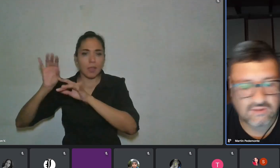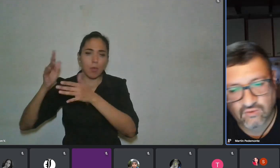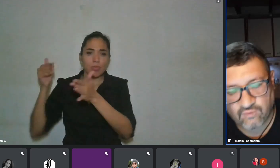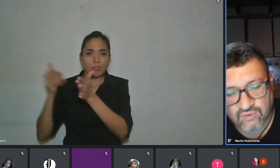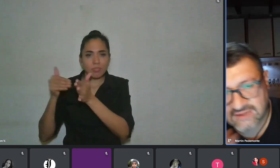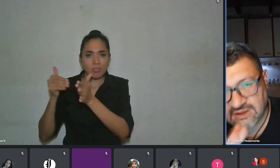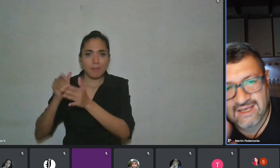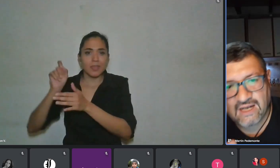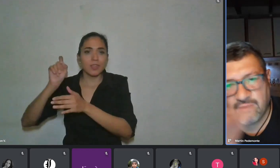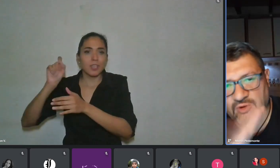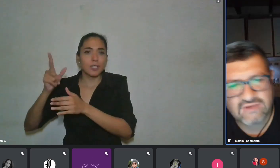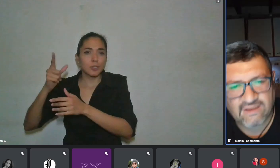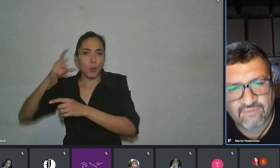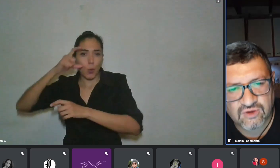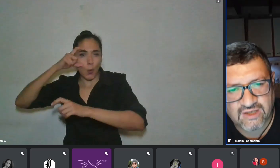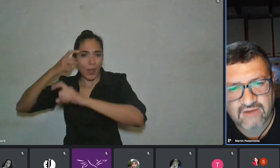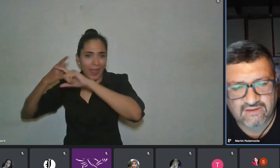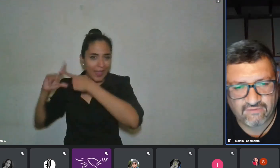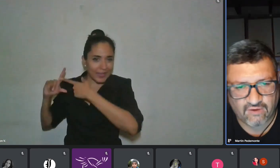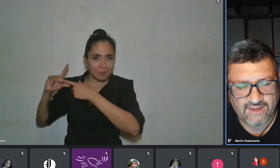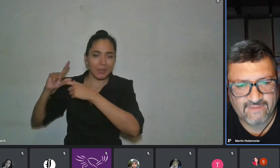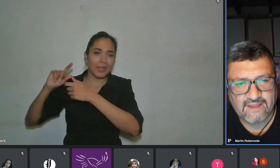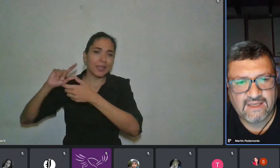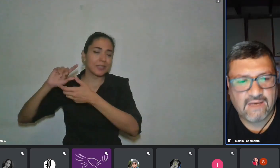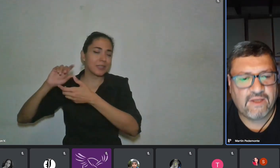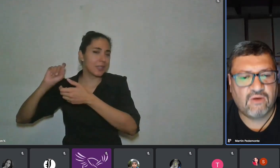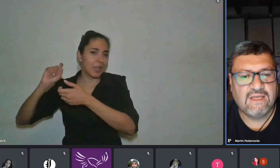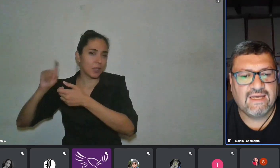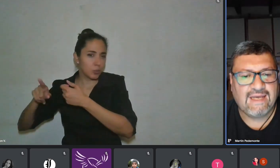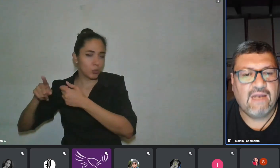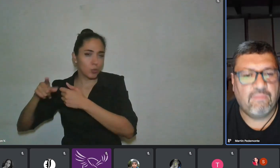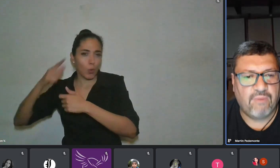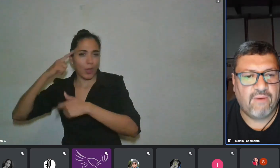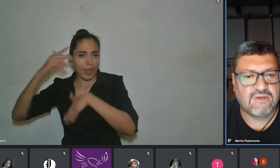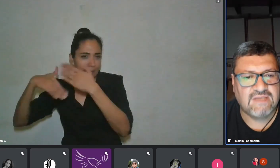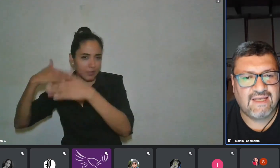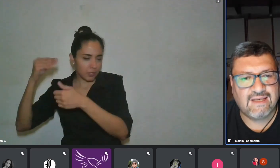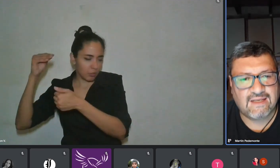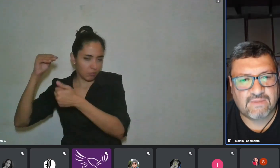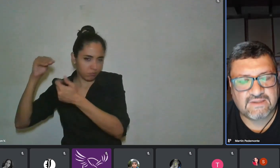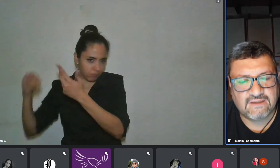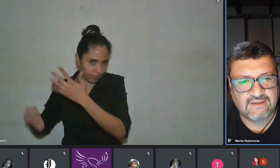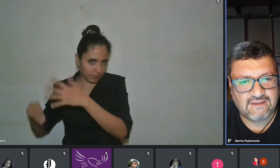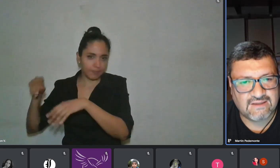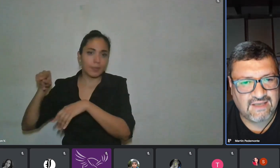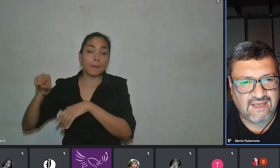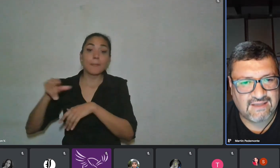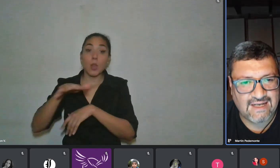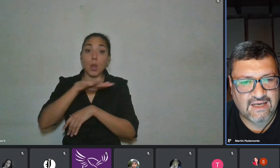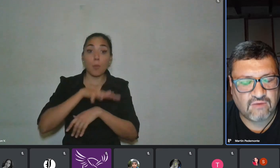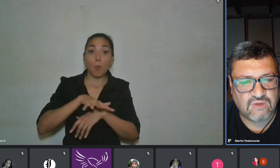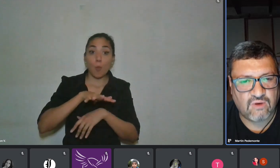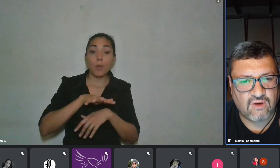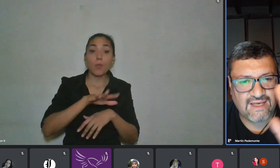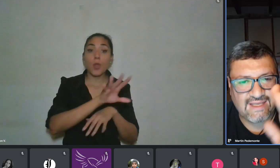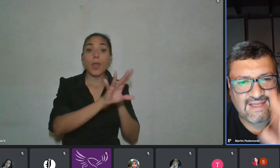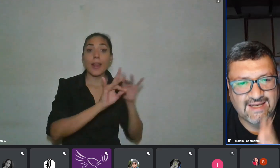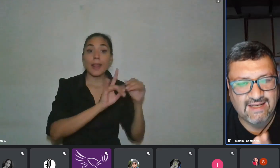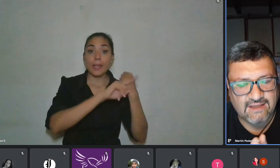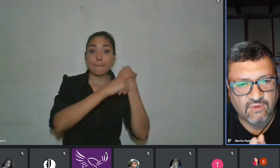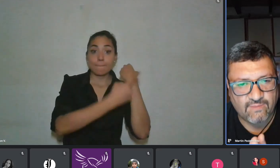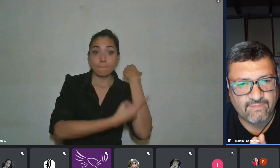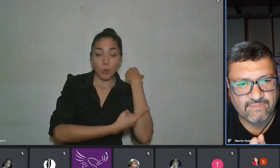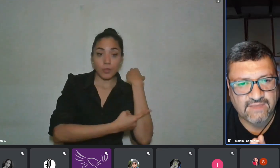mérito. El Poder Judicial funciona de otra forma. Pero el pueblo sí elige representantes del Ejecutivo y